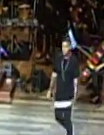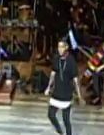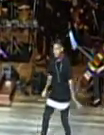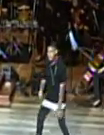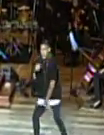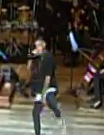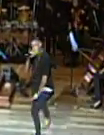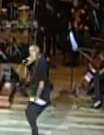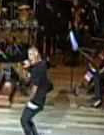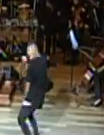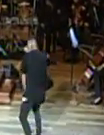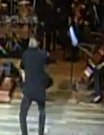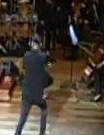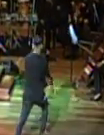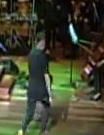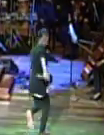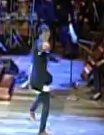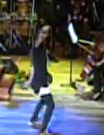Wow.